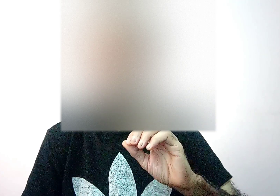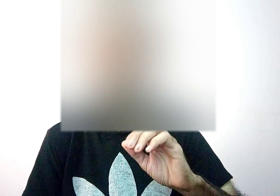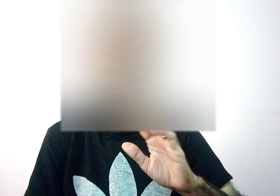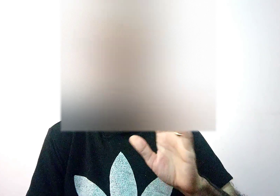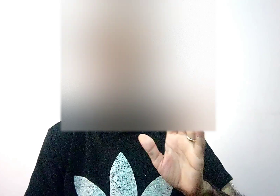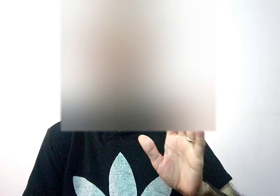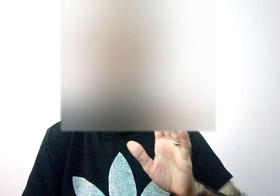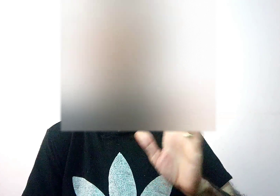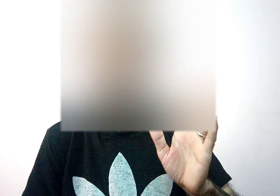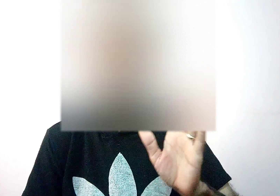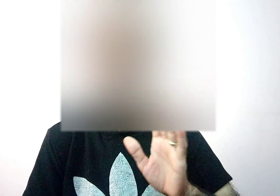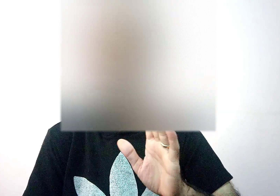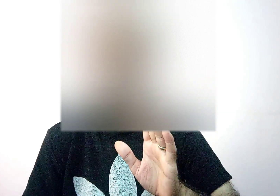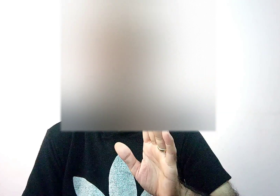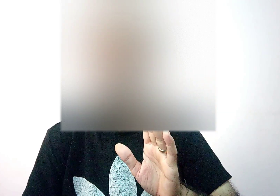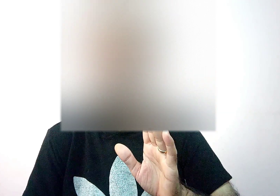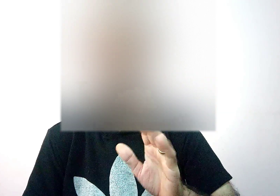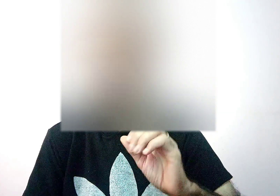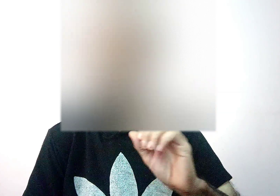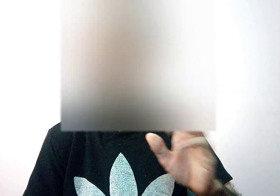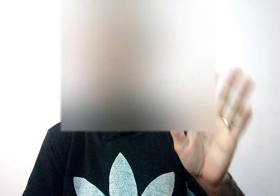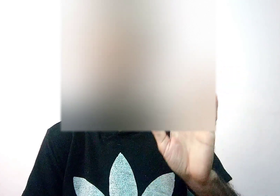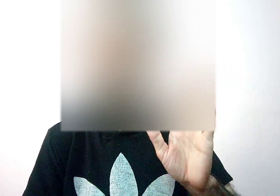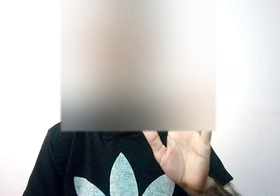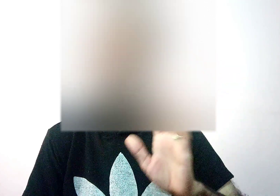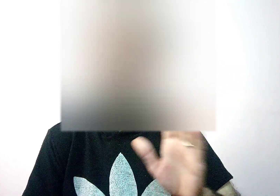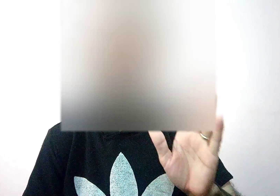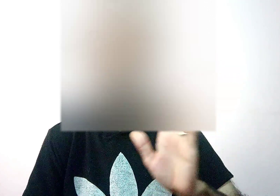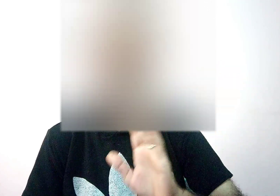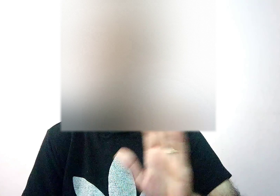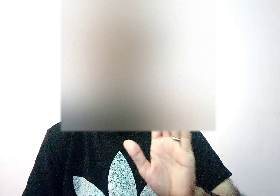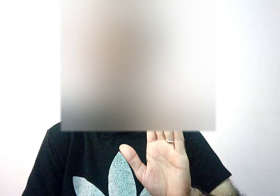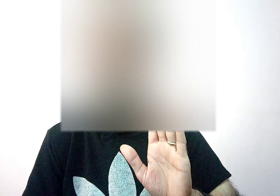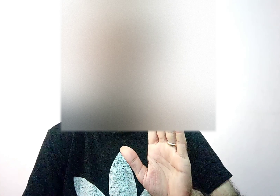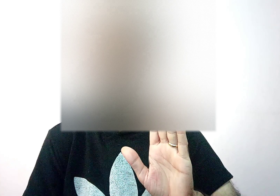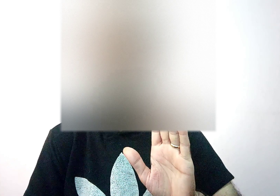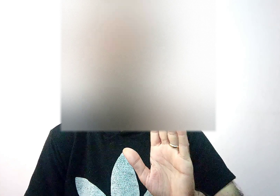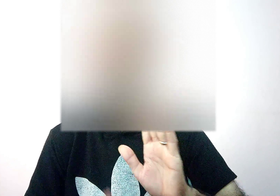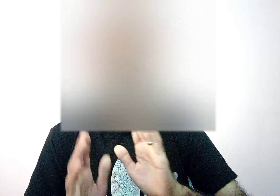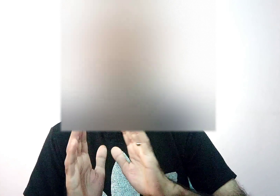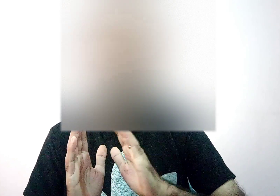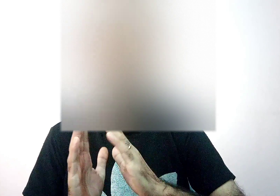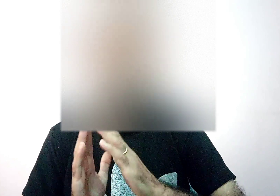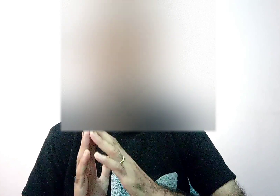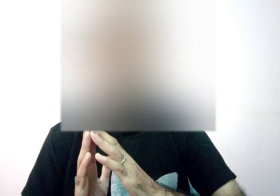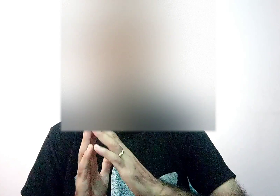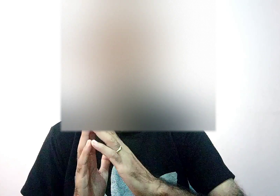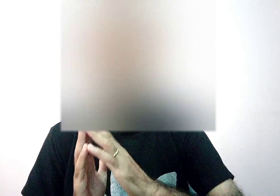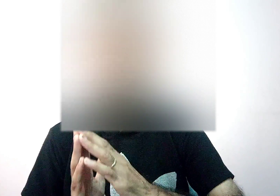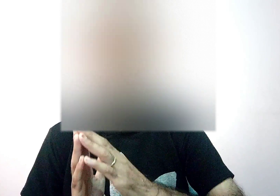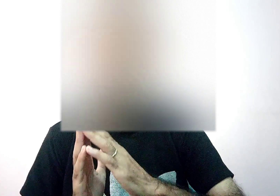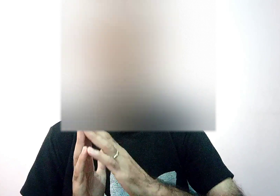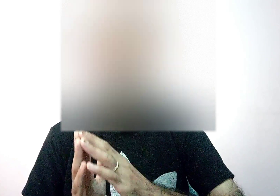ده هو ترامب قال إن ممكن مصر تفجر سد النهضة وخلاص، دي إدارة هو راح وإدارته راحت. الإدارة الجديدة هتكمل